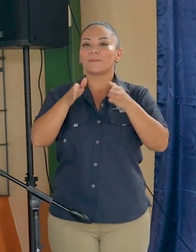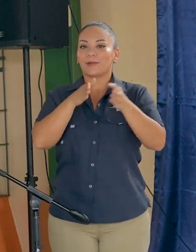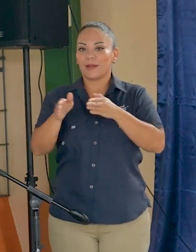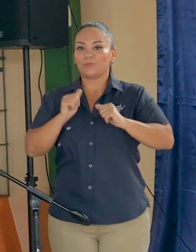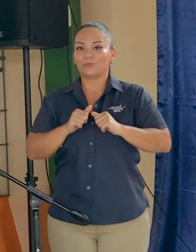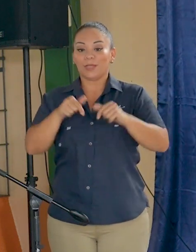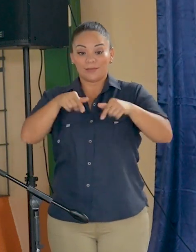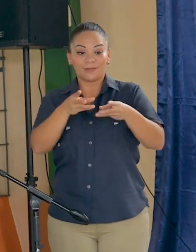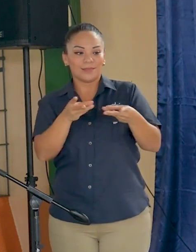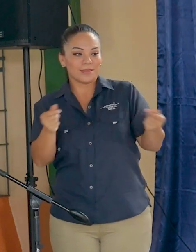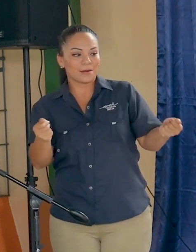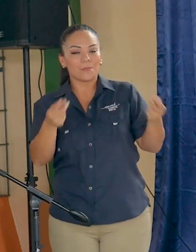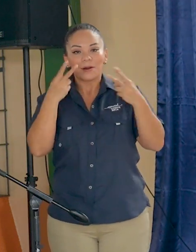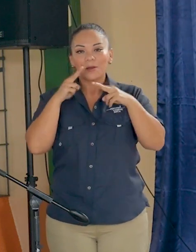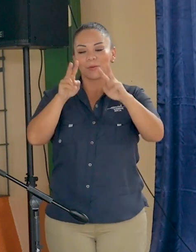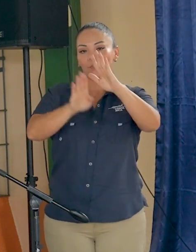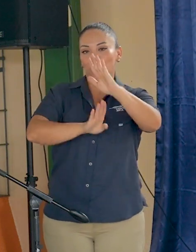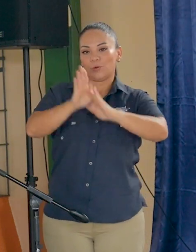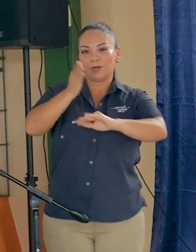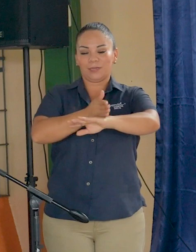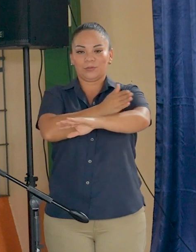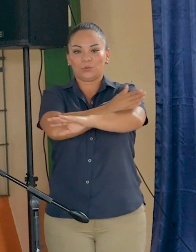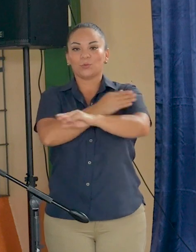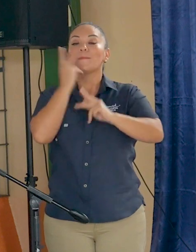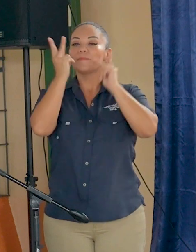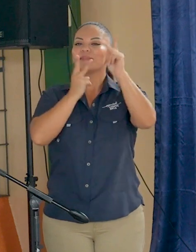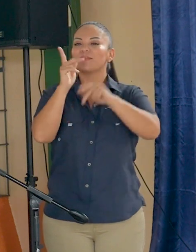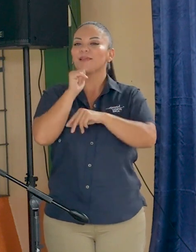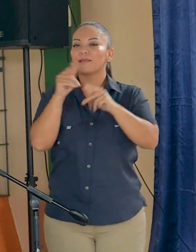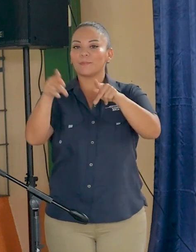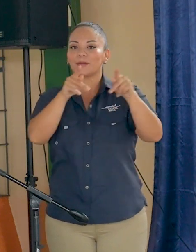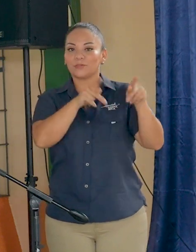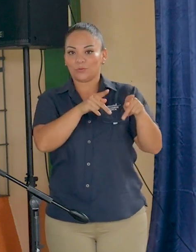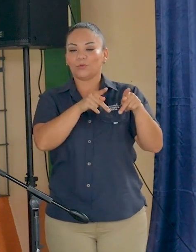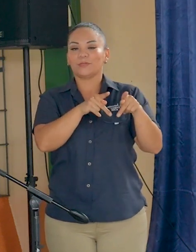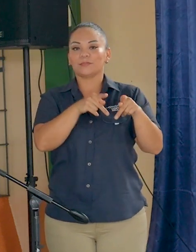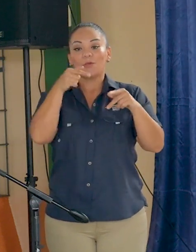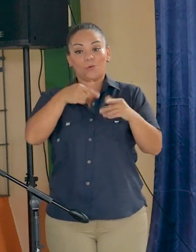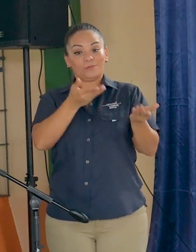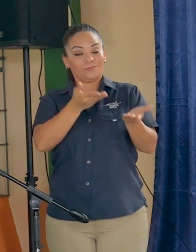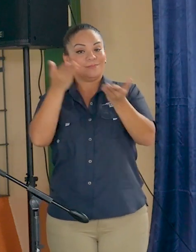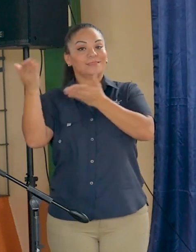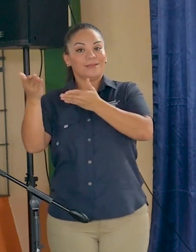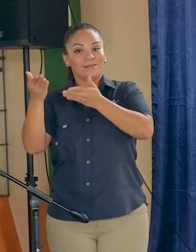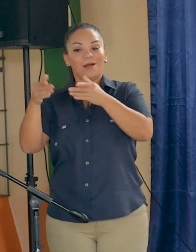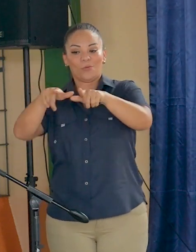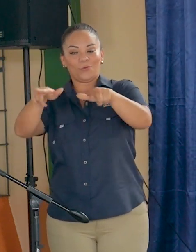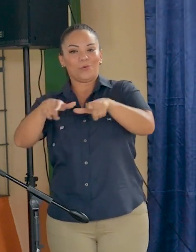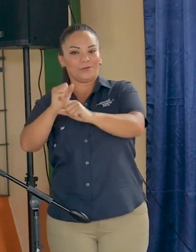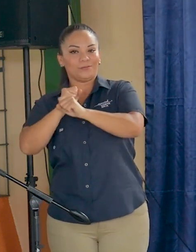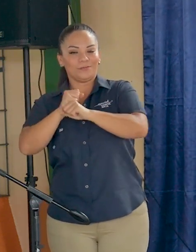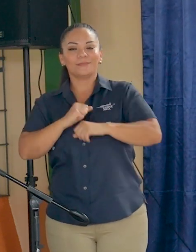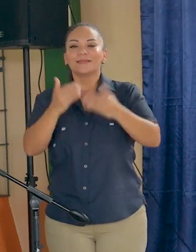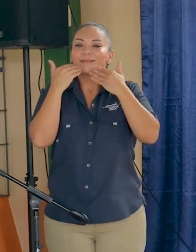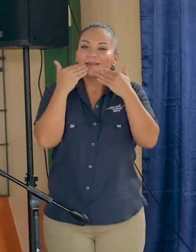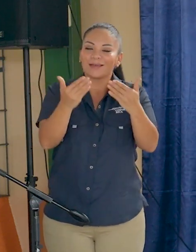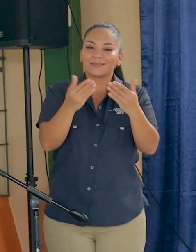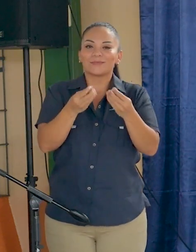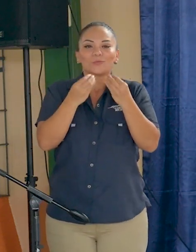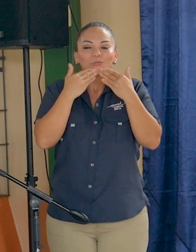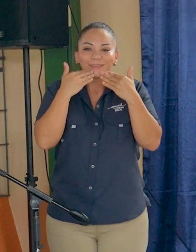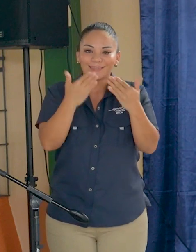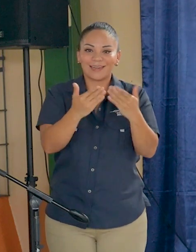esta tierra para ver progreso, porque nos visitan aquellos que hoy nos llevan a buen puerto. Gracias, muchas